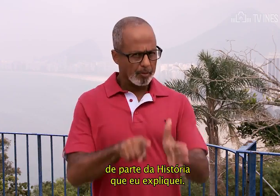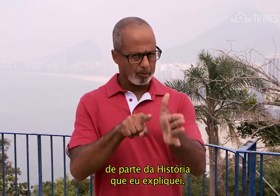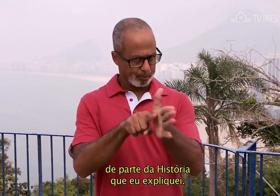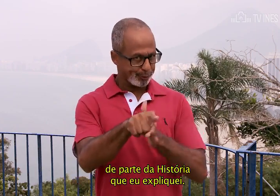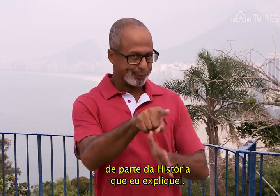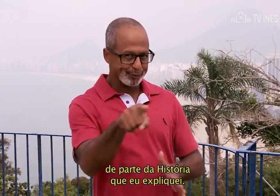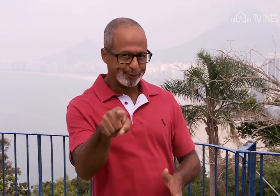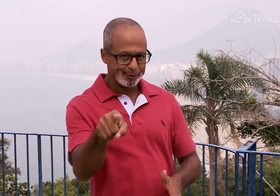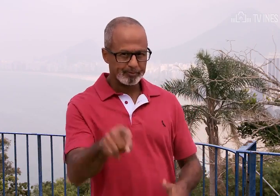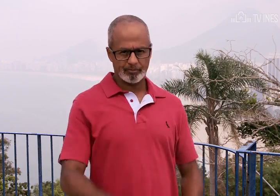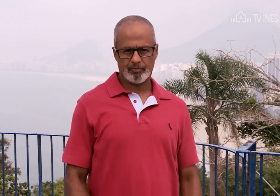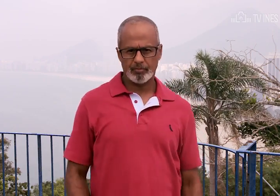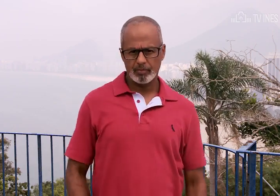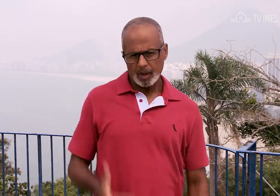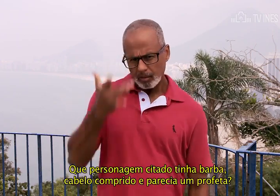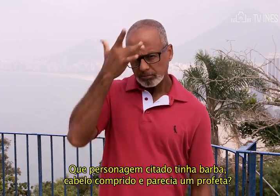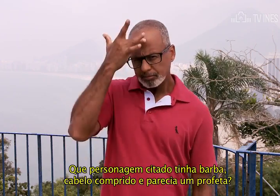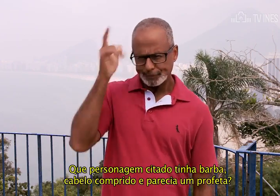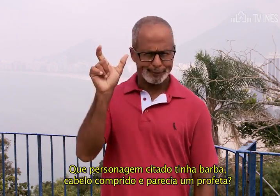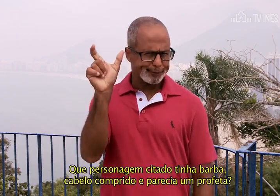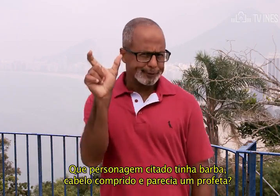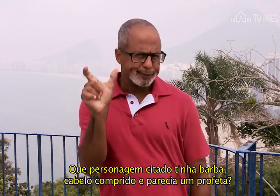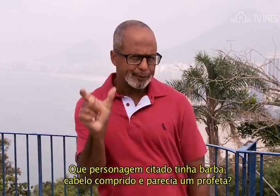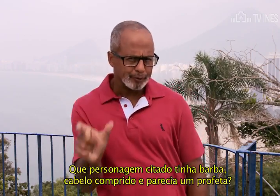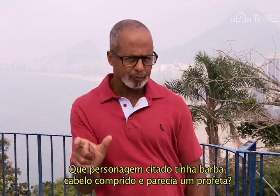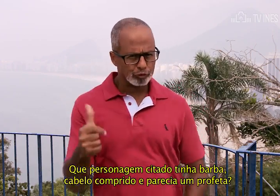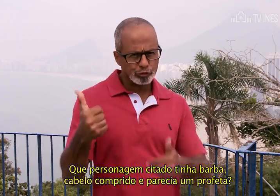expliquei. Que personagem citado tinha